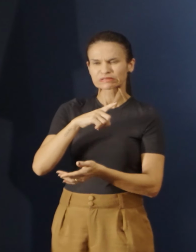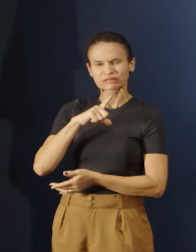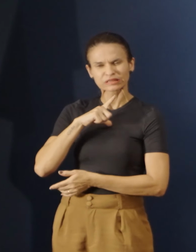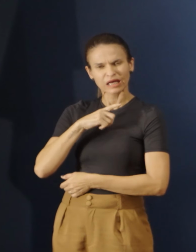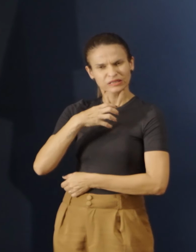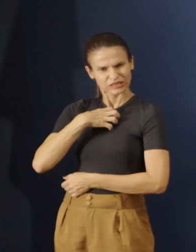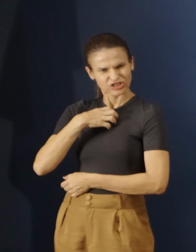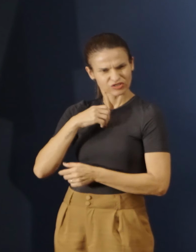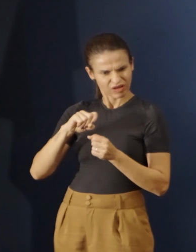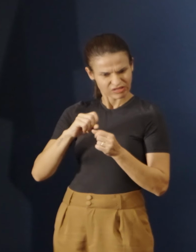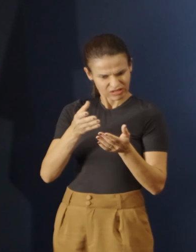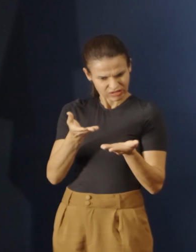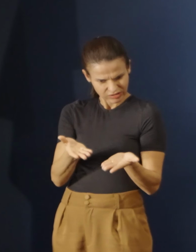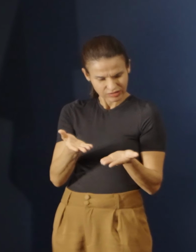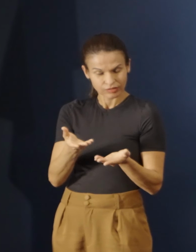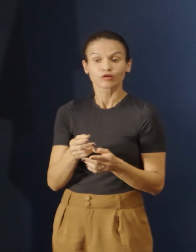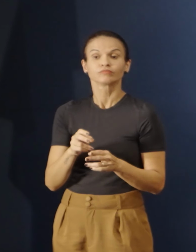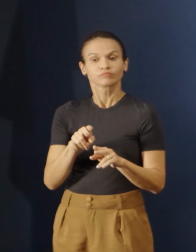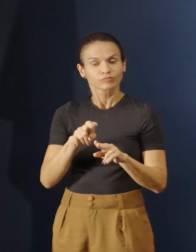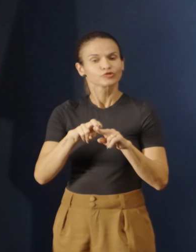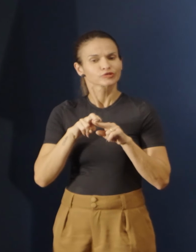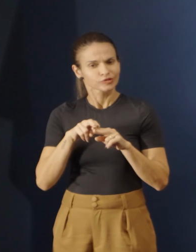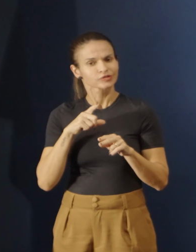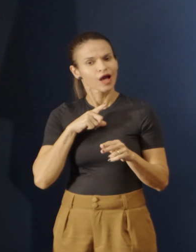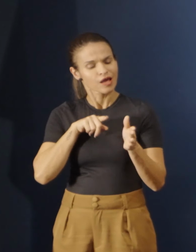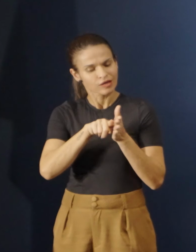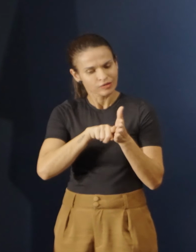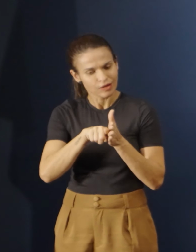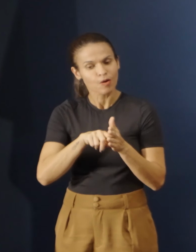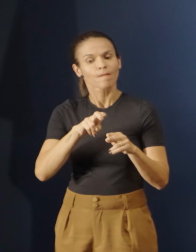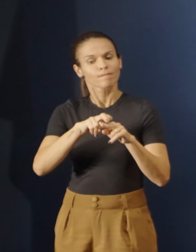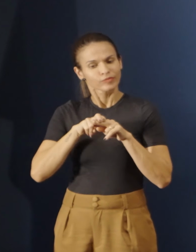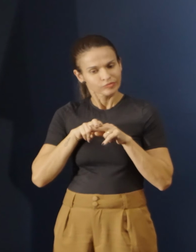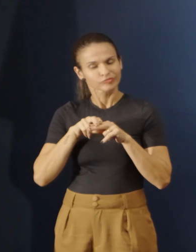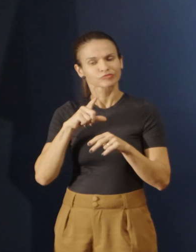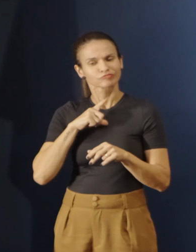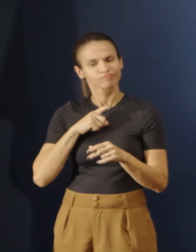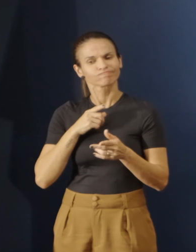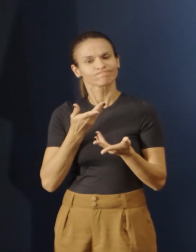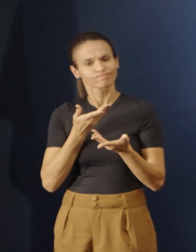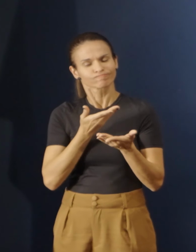fazer isso? Tem. Para isso existe a investigação, para isso existe a pesquisa, para